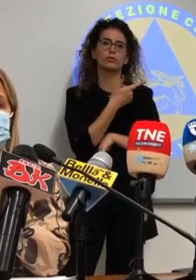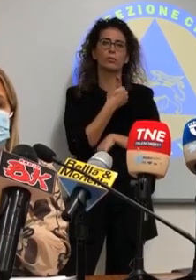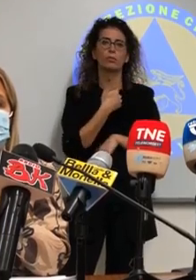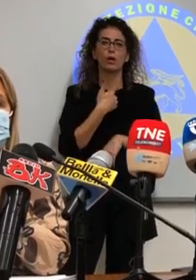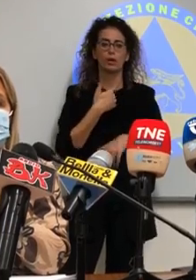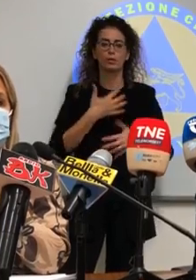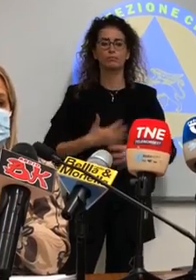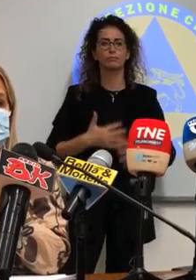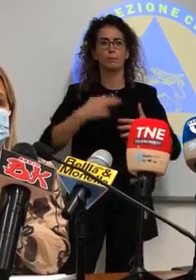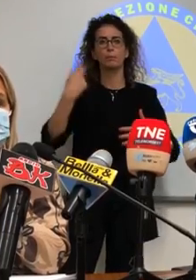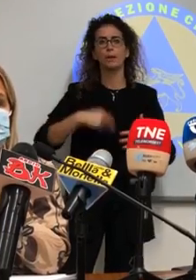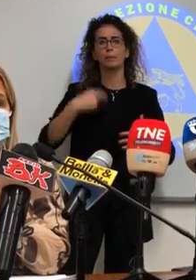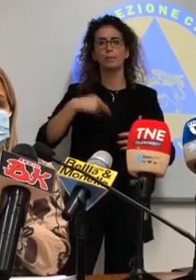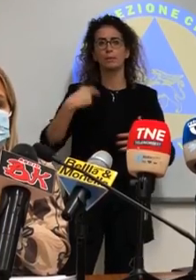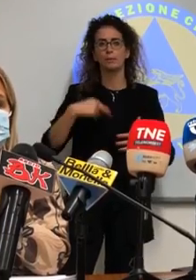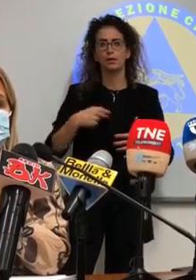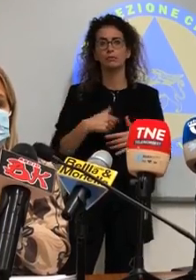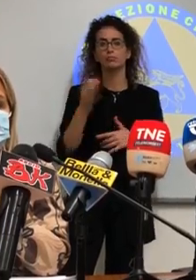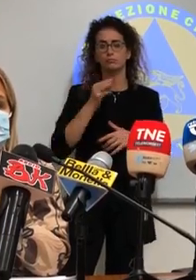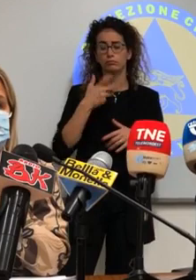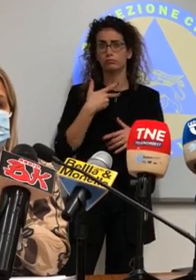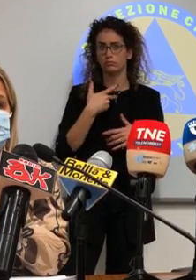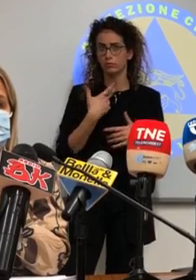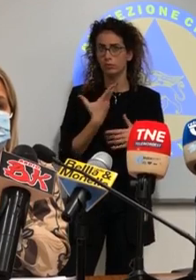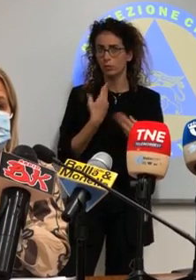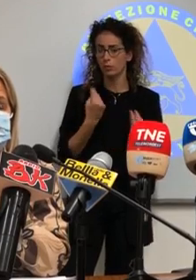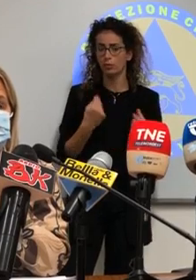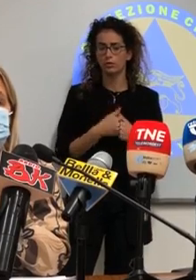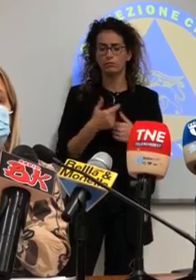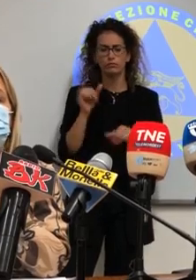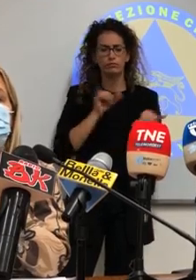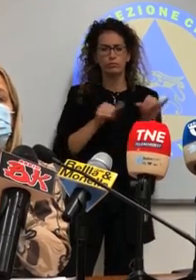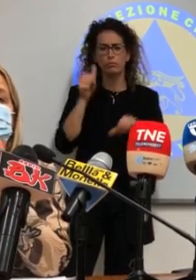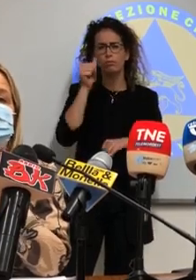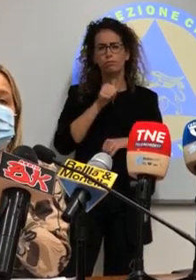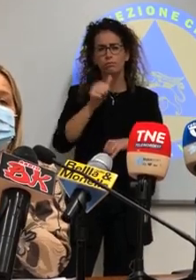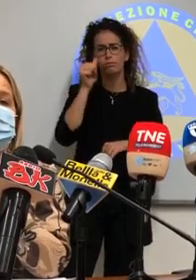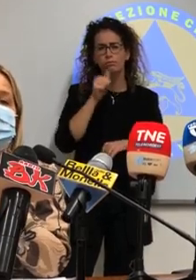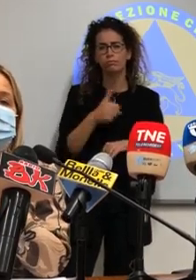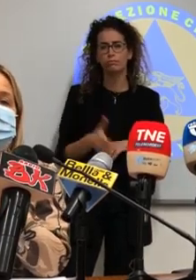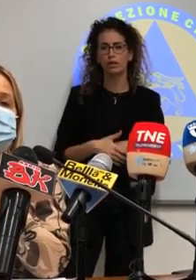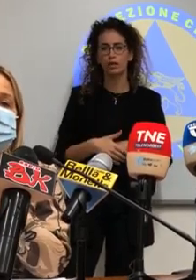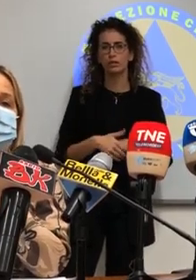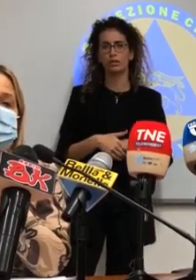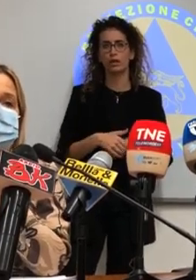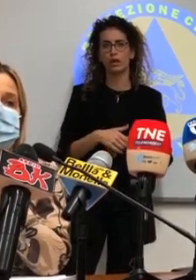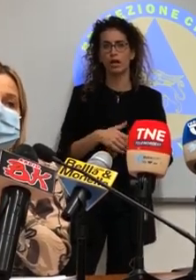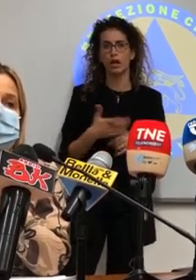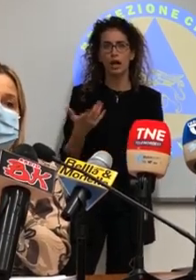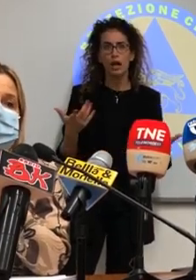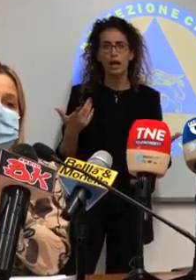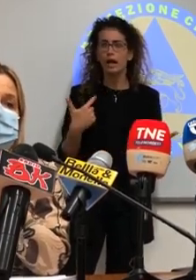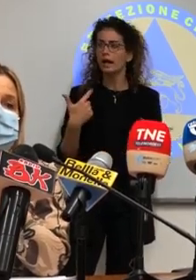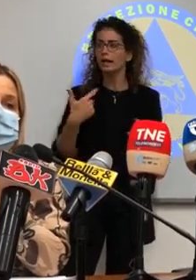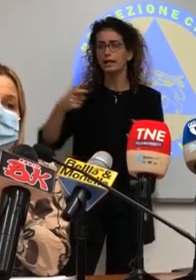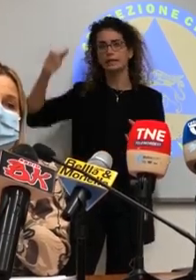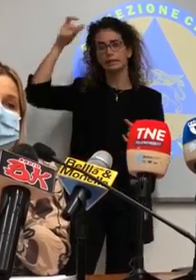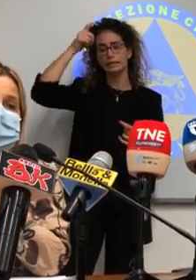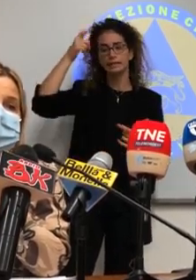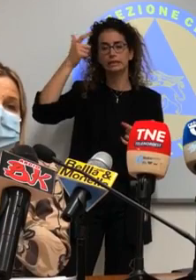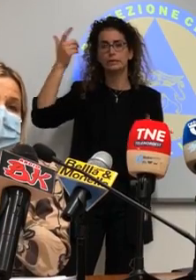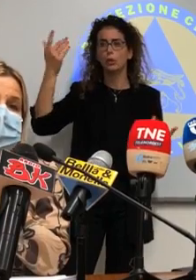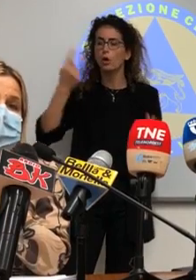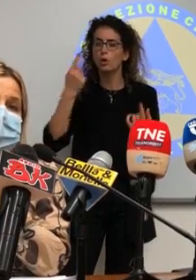un sondaggio e ne trovate tanti, no? Questa è una fake news, non è una fake news, ma qualcuno a livello istituzionale deve rispondere alla